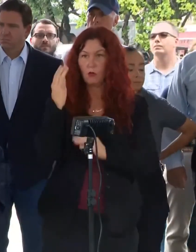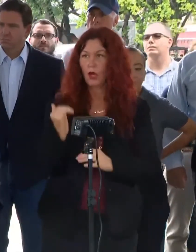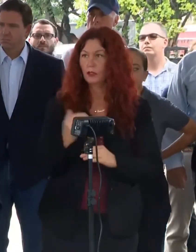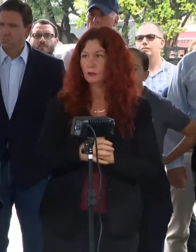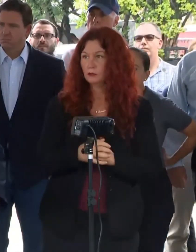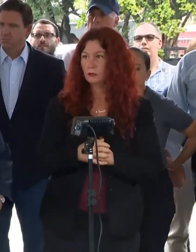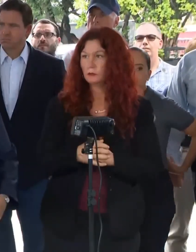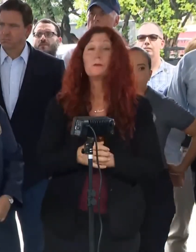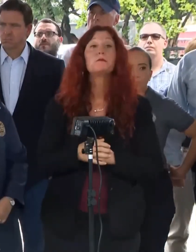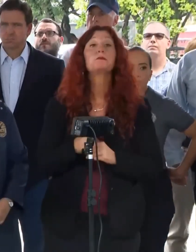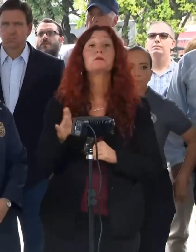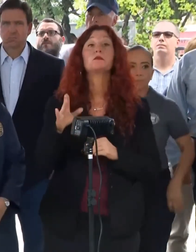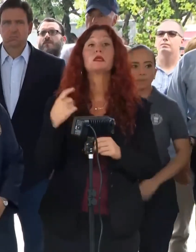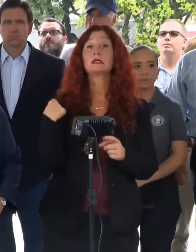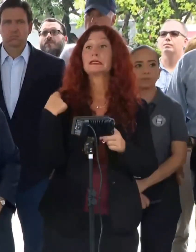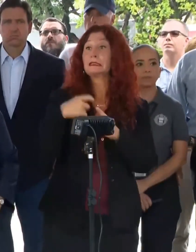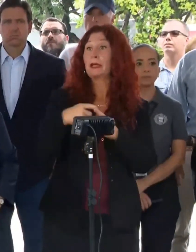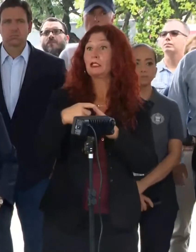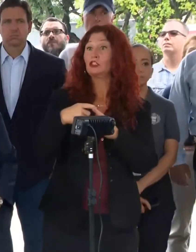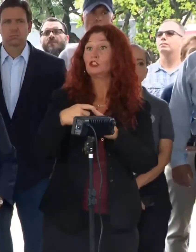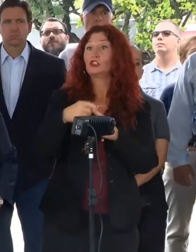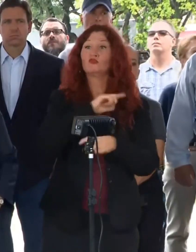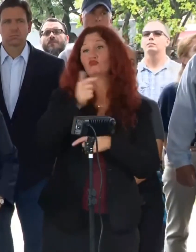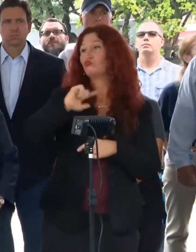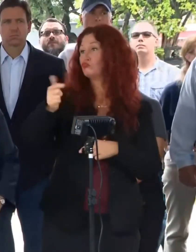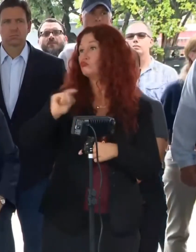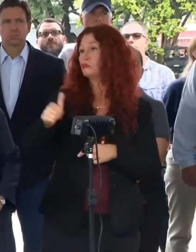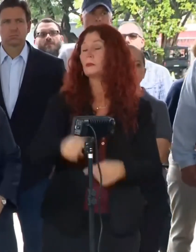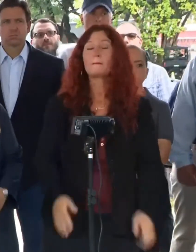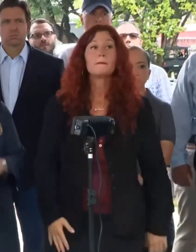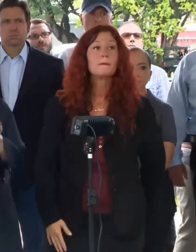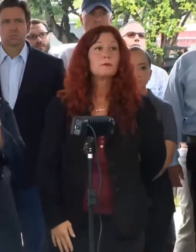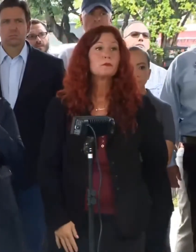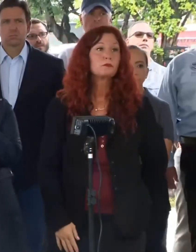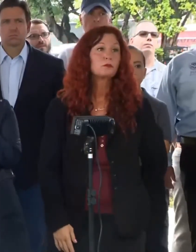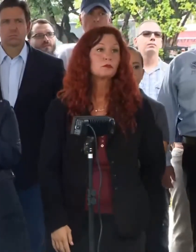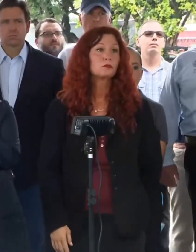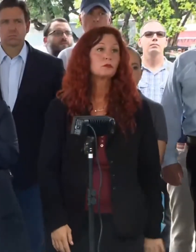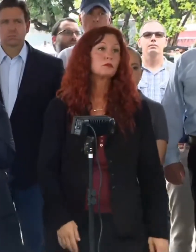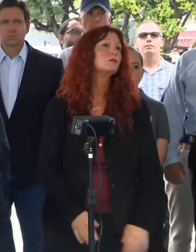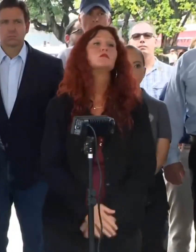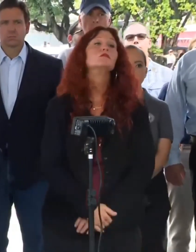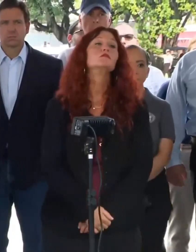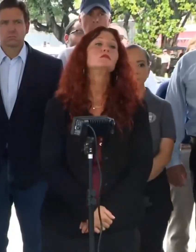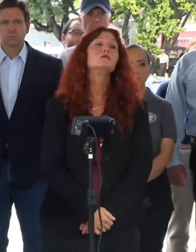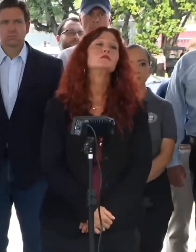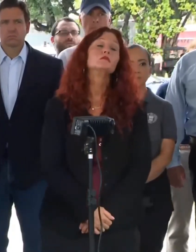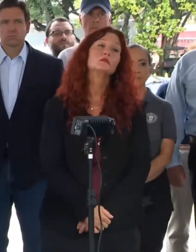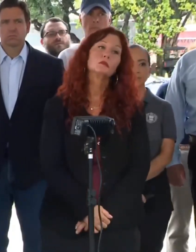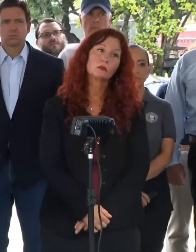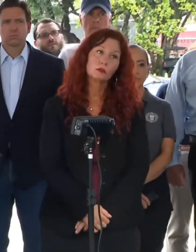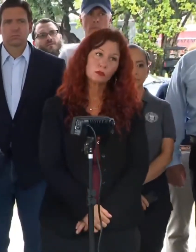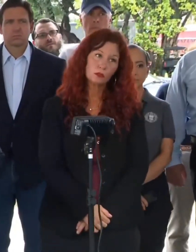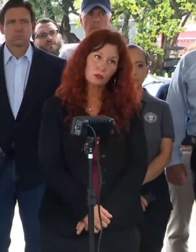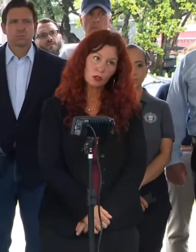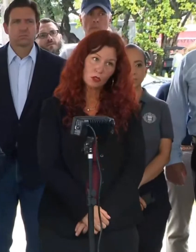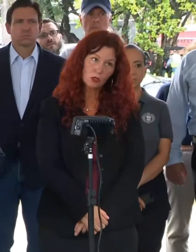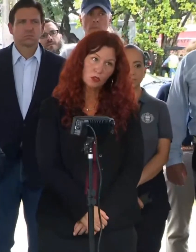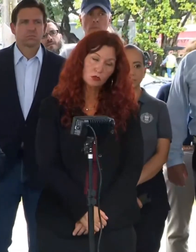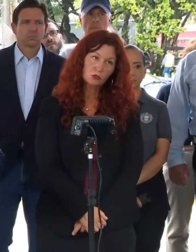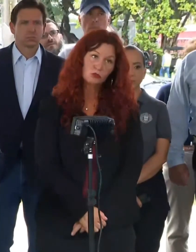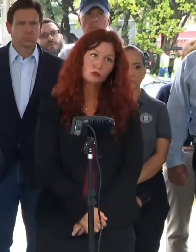Any of the Spanish media got a question, so we can all alternate here? Spanish, right here? Alcaldesa, buenos días. Quería preguntarle sobre el mismo tema. Usted dice que aquí está